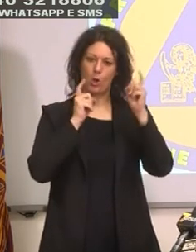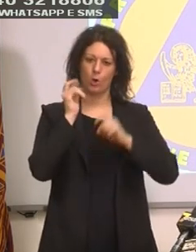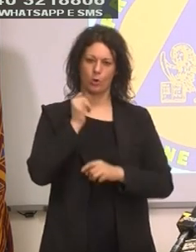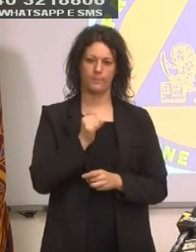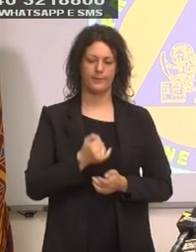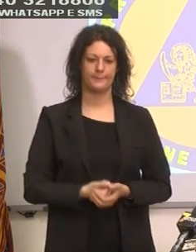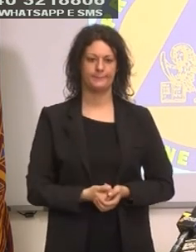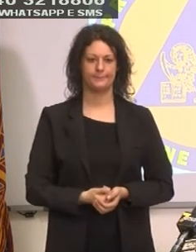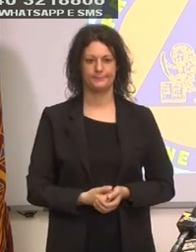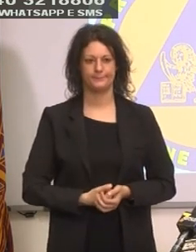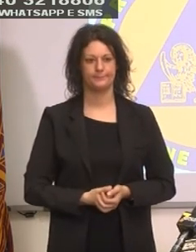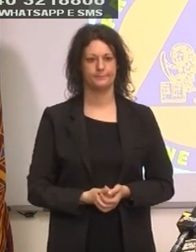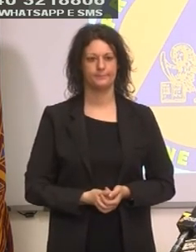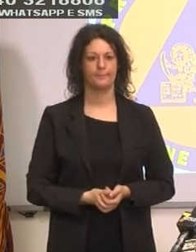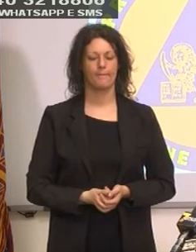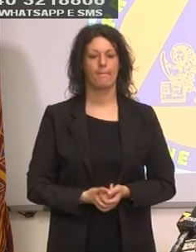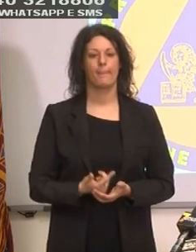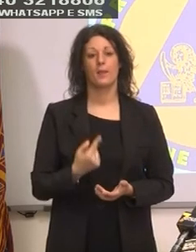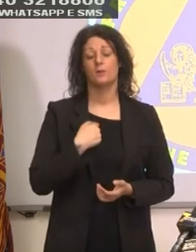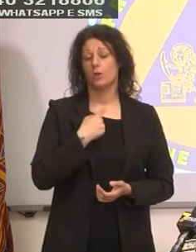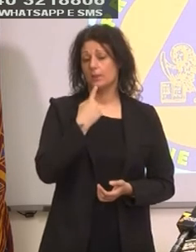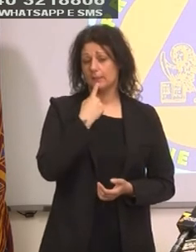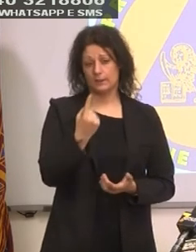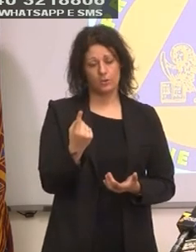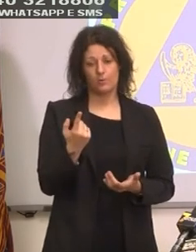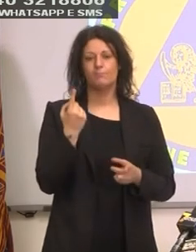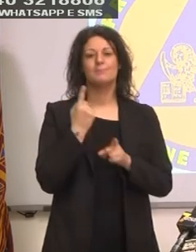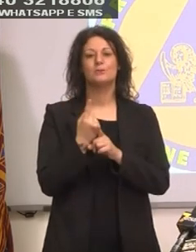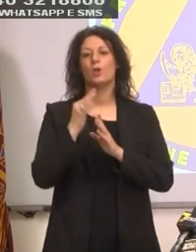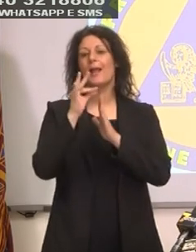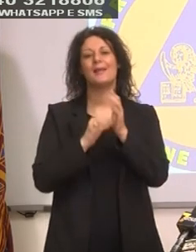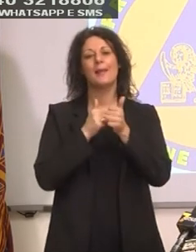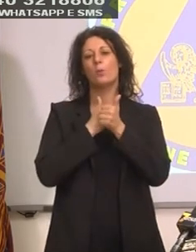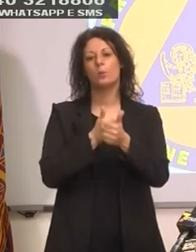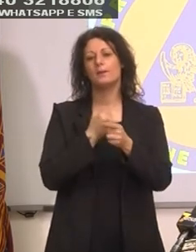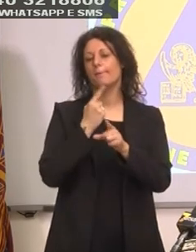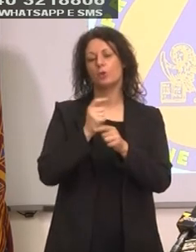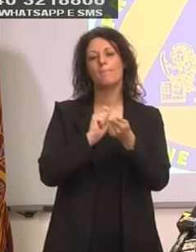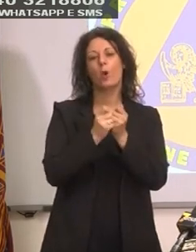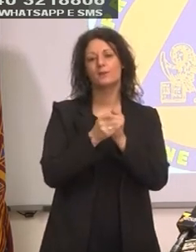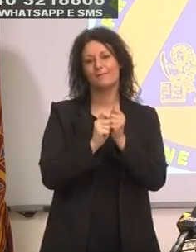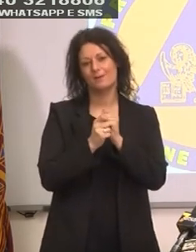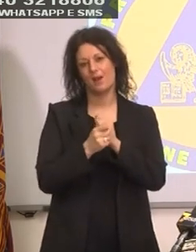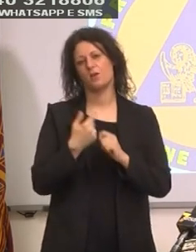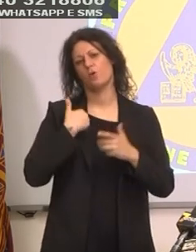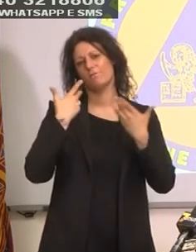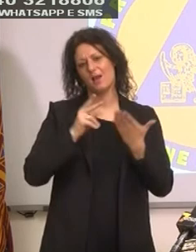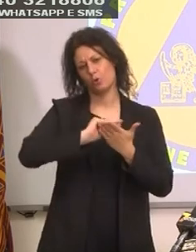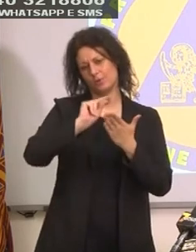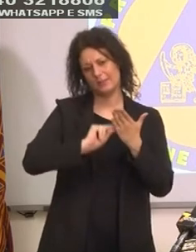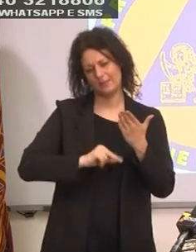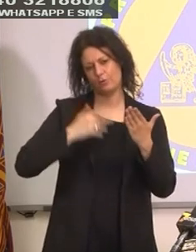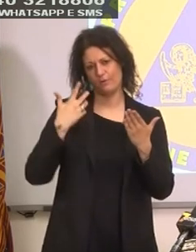Ripeto, io resto convinto che debbano essere modificate le linee guida. Ho sollecitato per